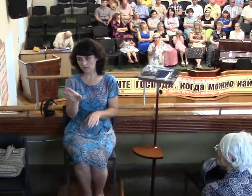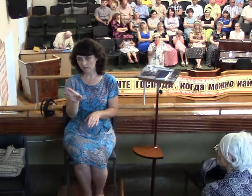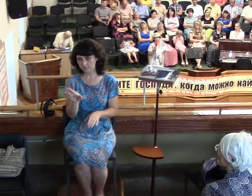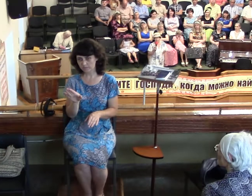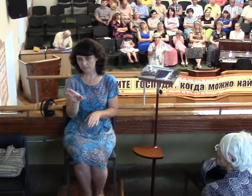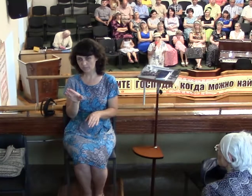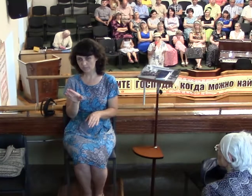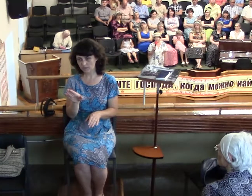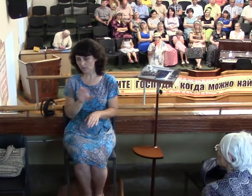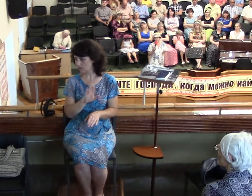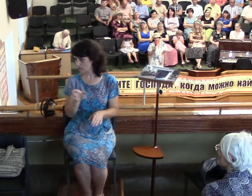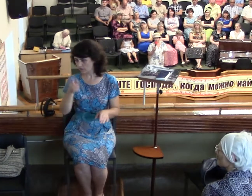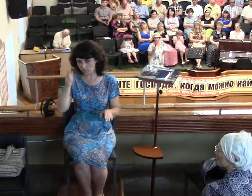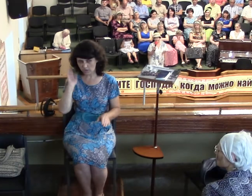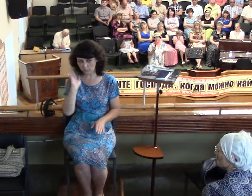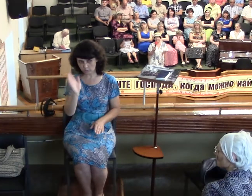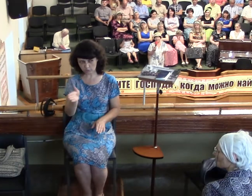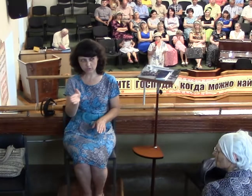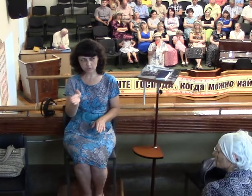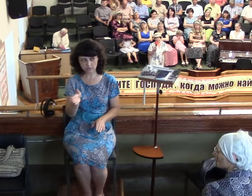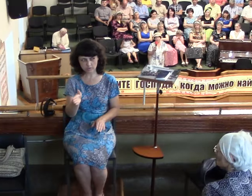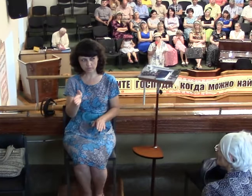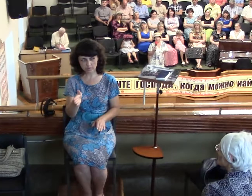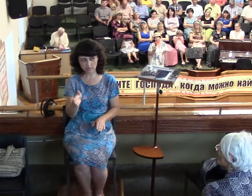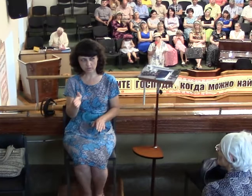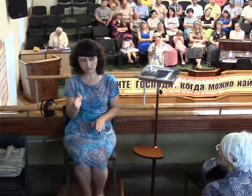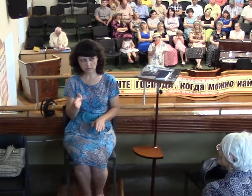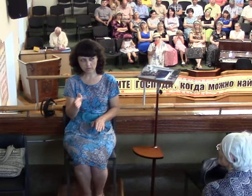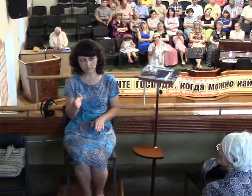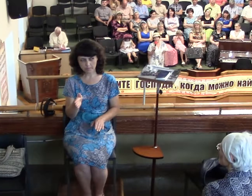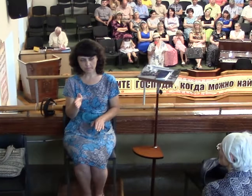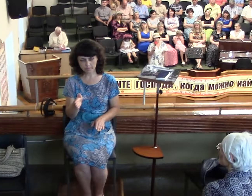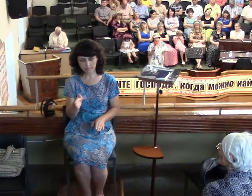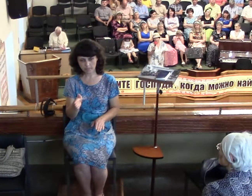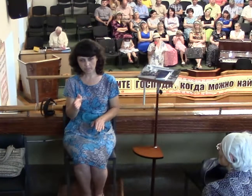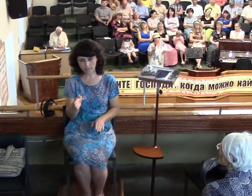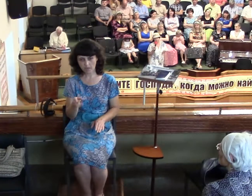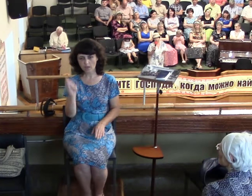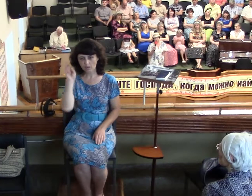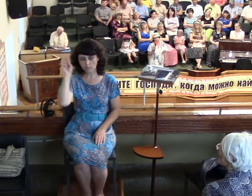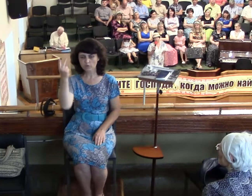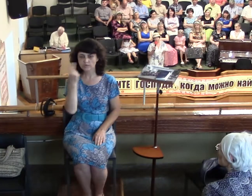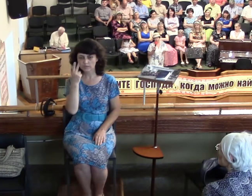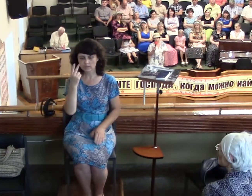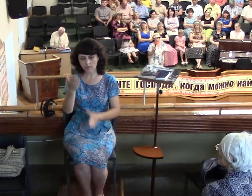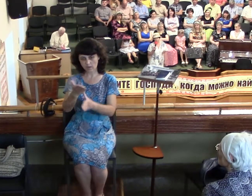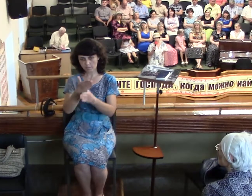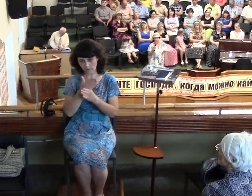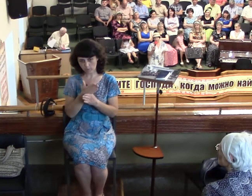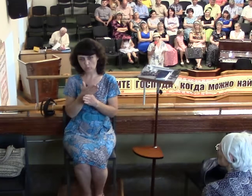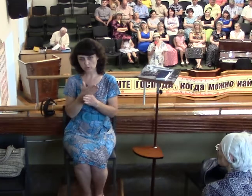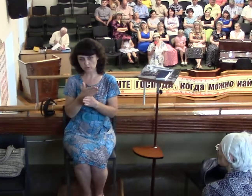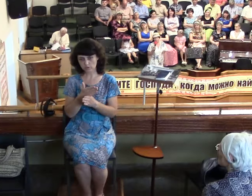души не делал, защитой будут вам библейские слова. Читайте